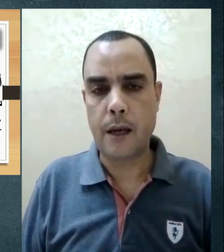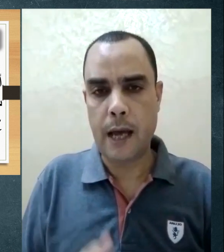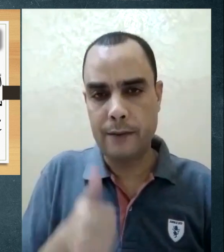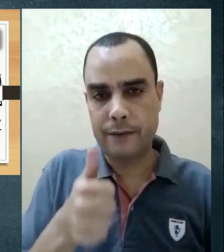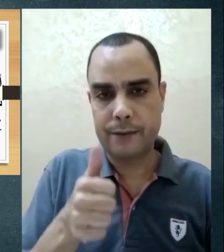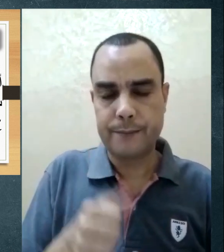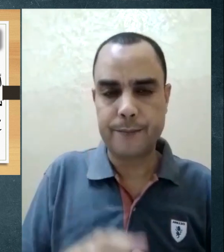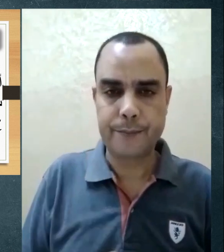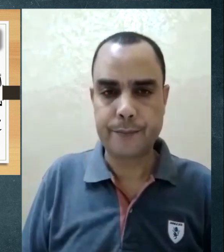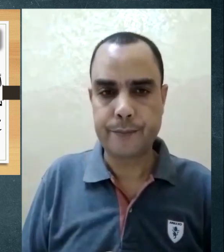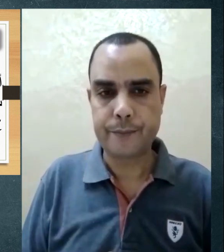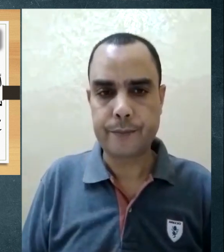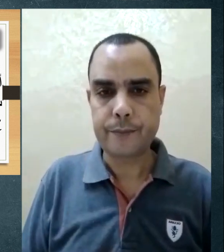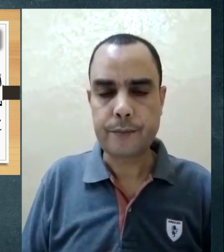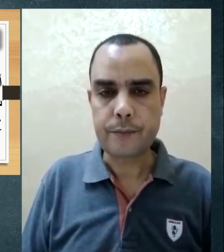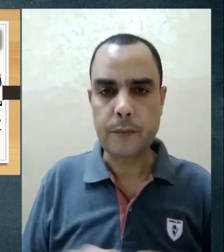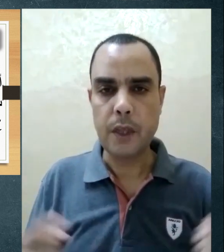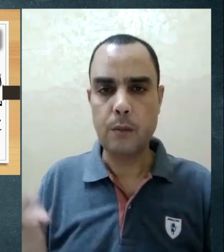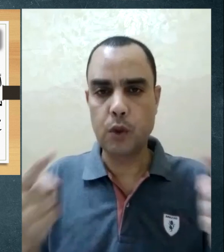ألف